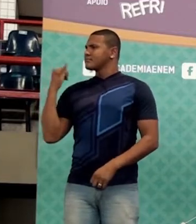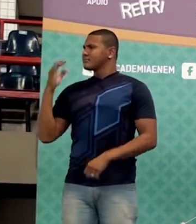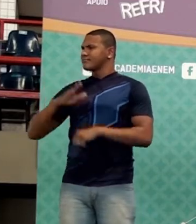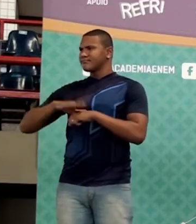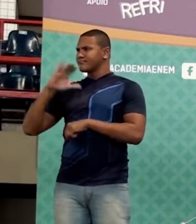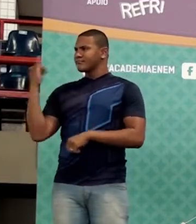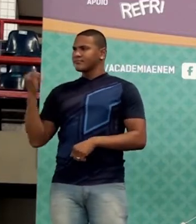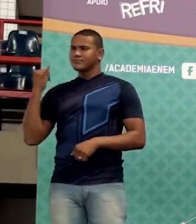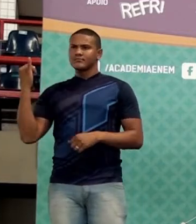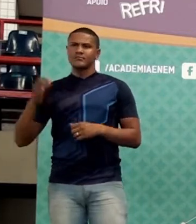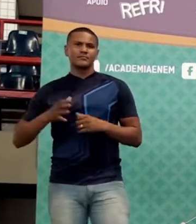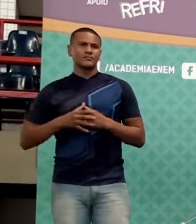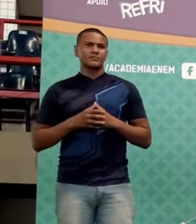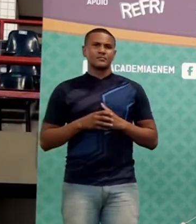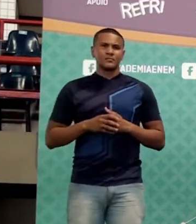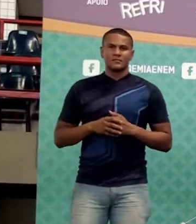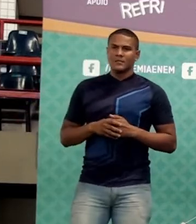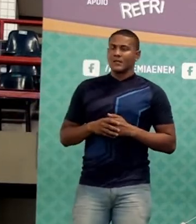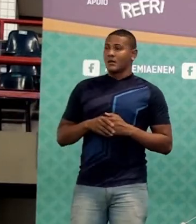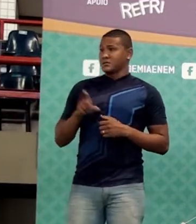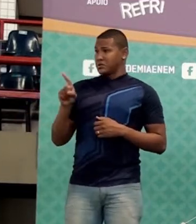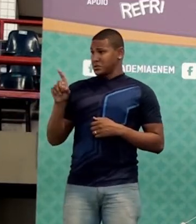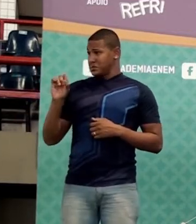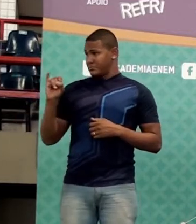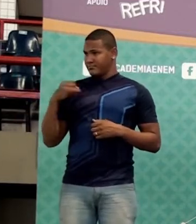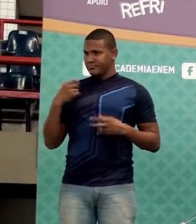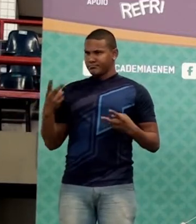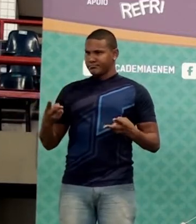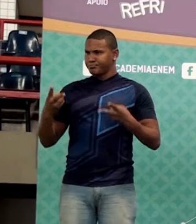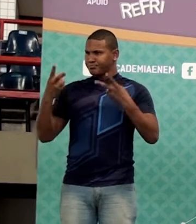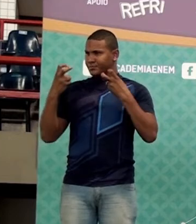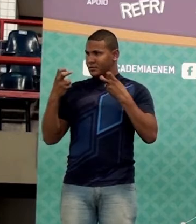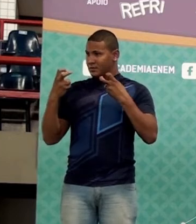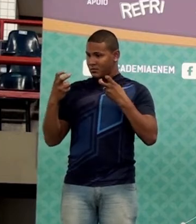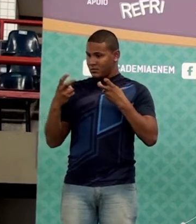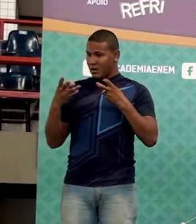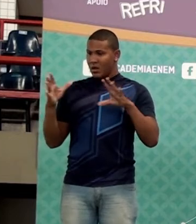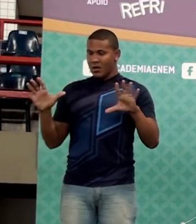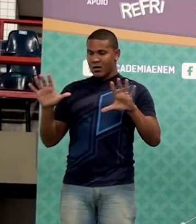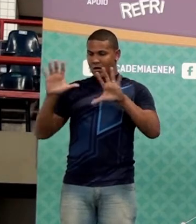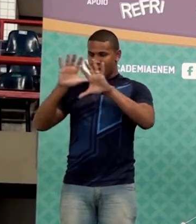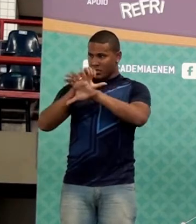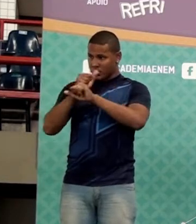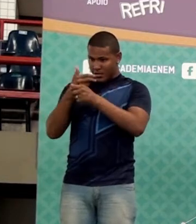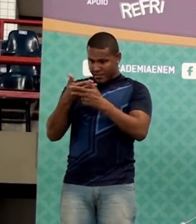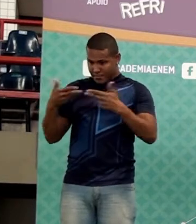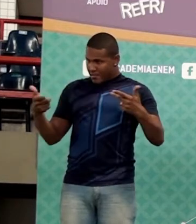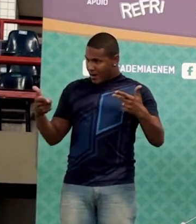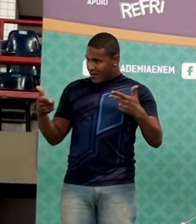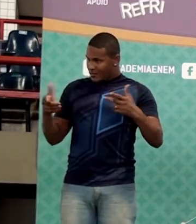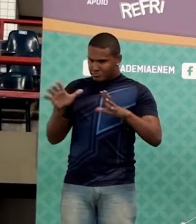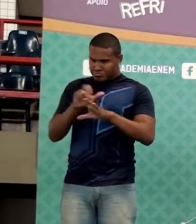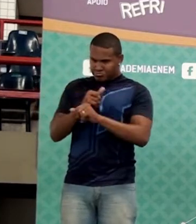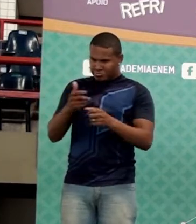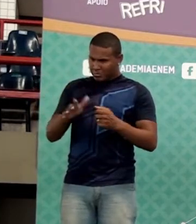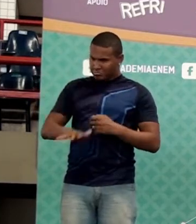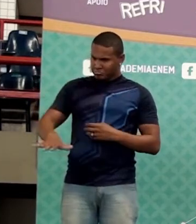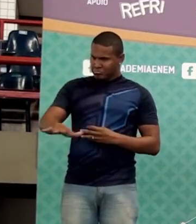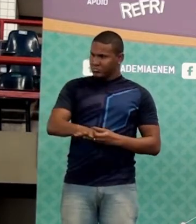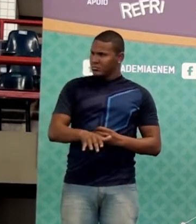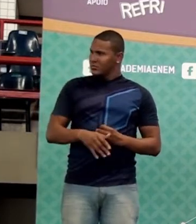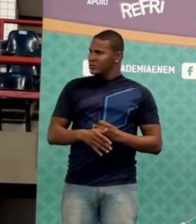dia? Se a gente prestar atenção, até os animais irracionais, quem